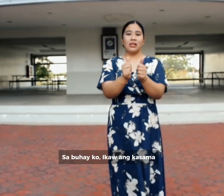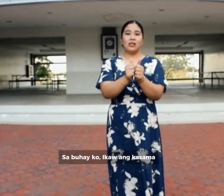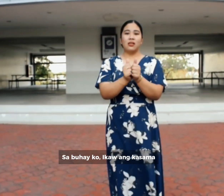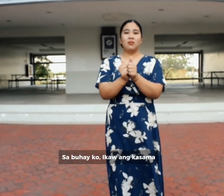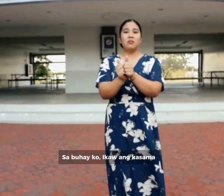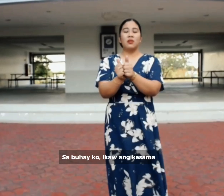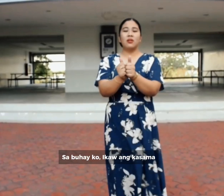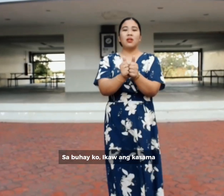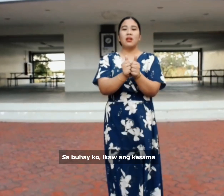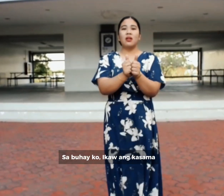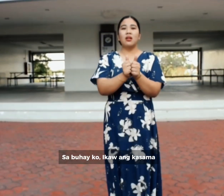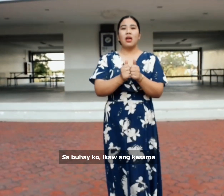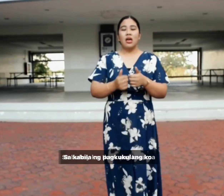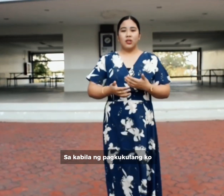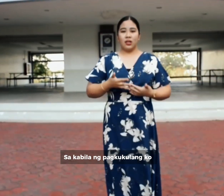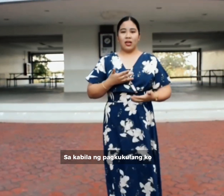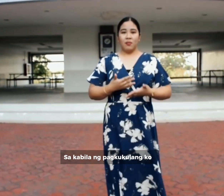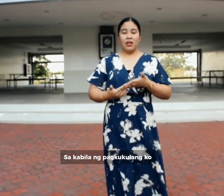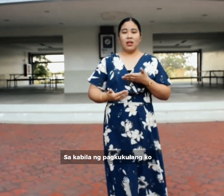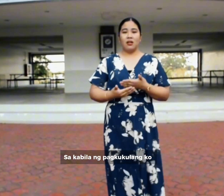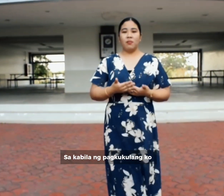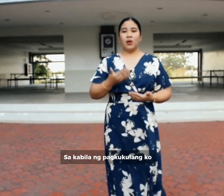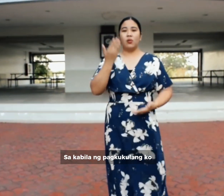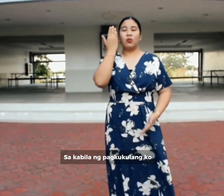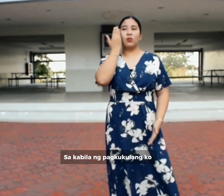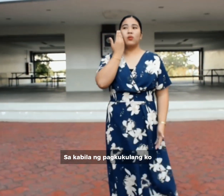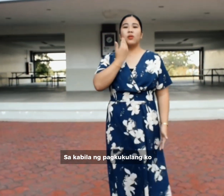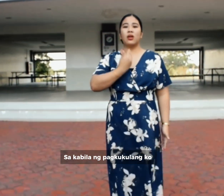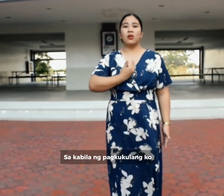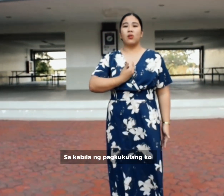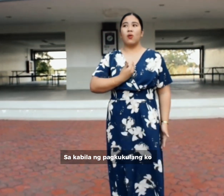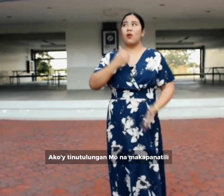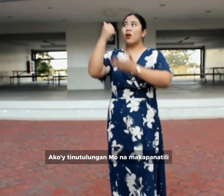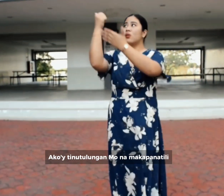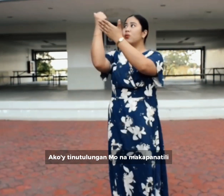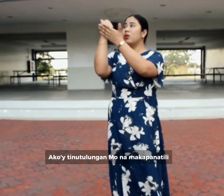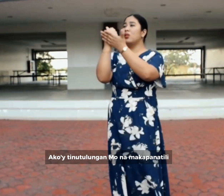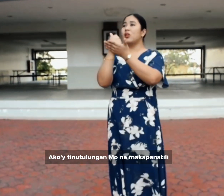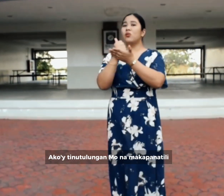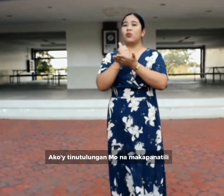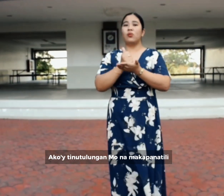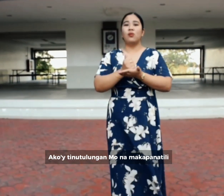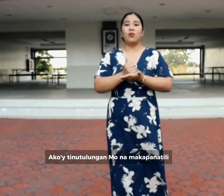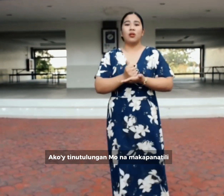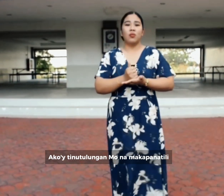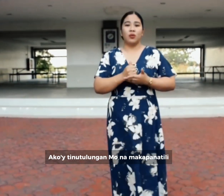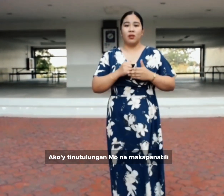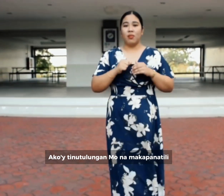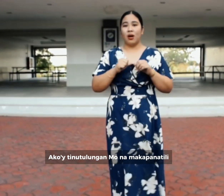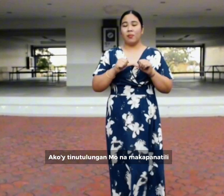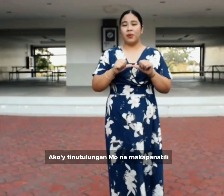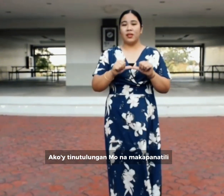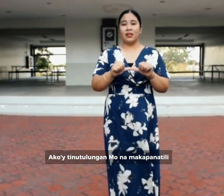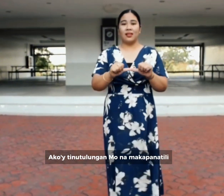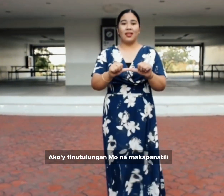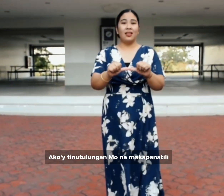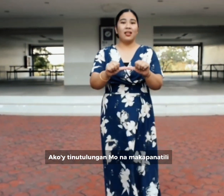kasama. Sa kabila ng pagkukulang ko, ako'y tinutulungan mo na makapanatili